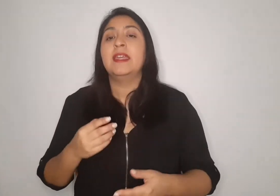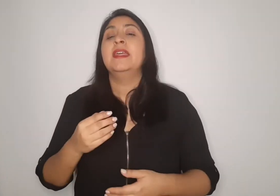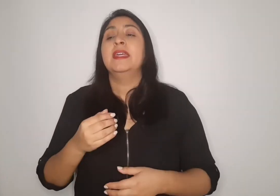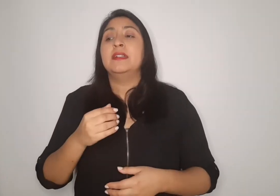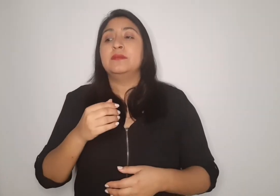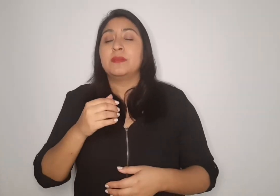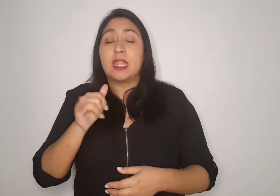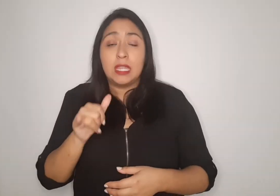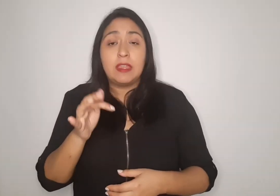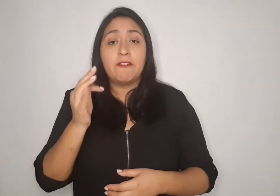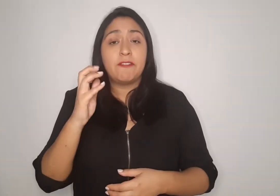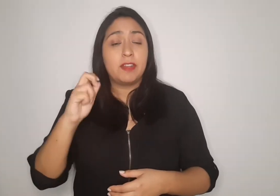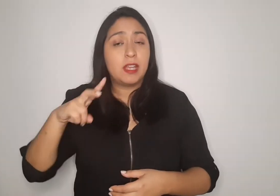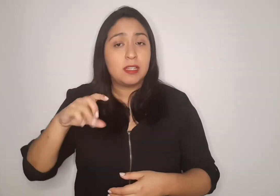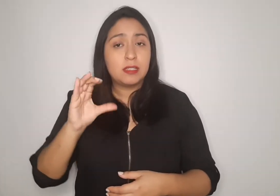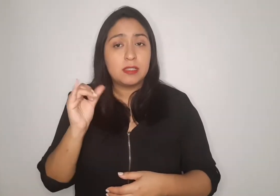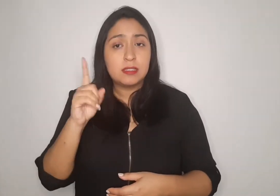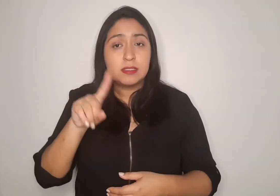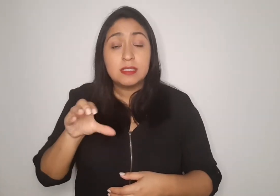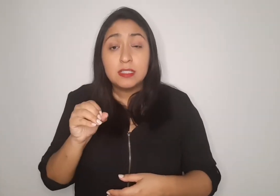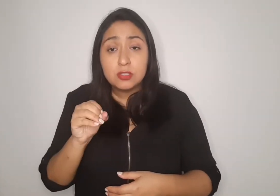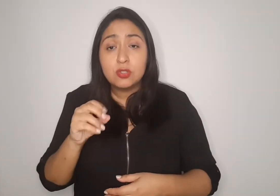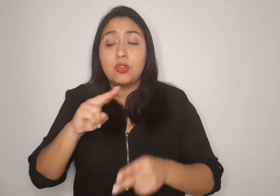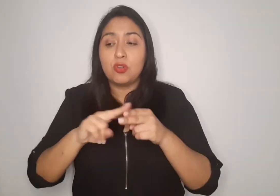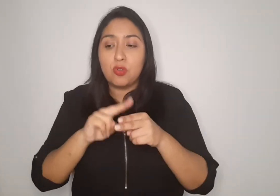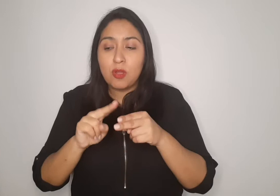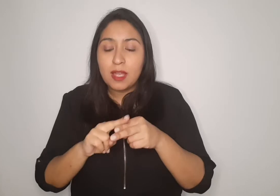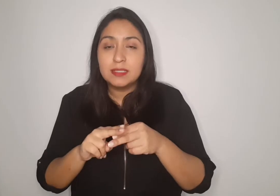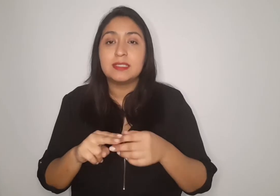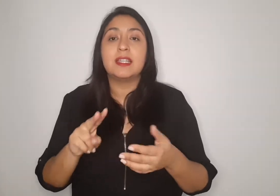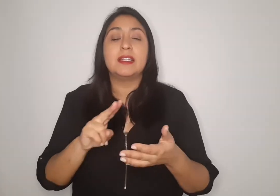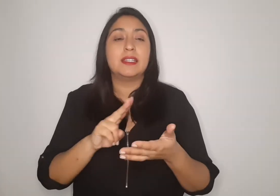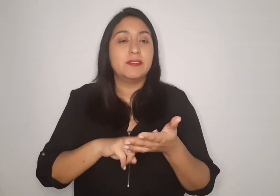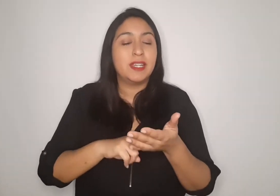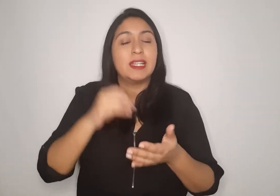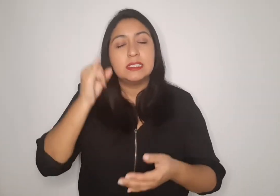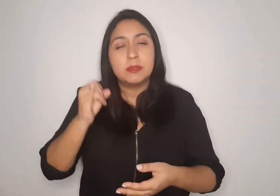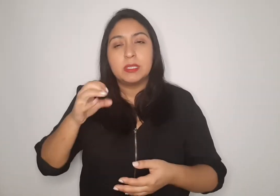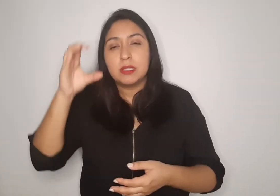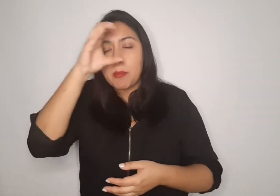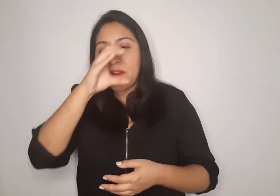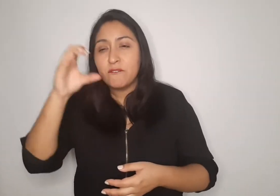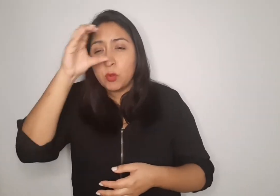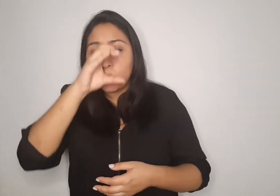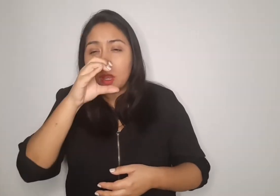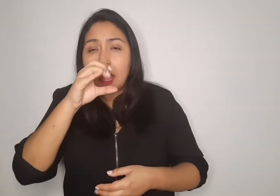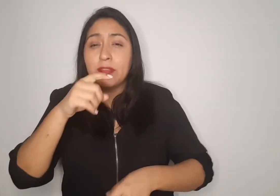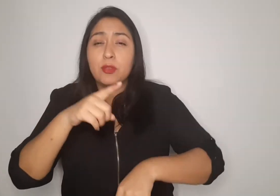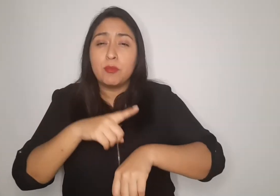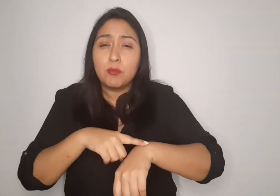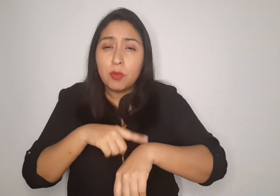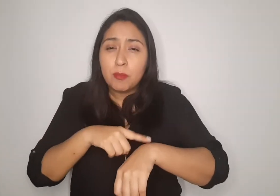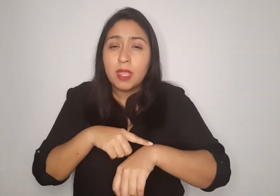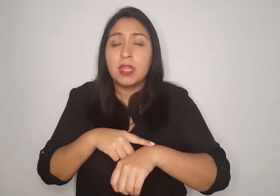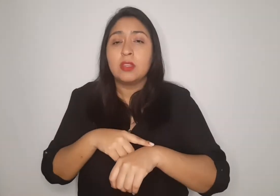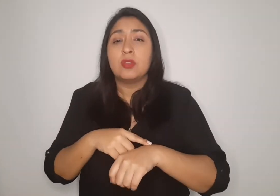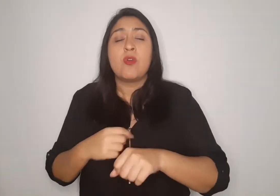tiempo buscando esas instancias, estos bailes, los artistas